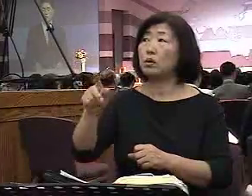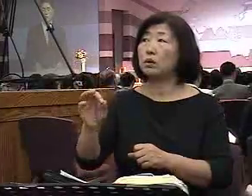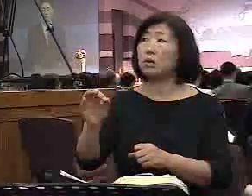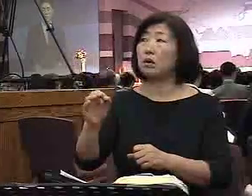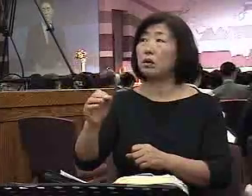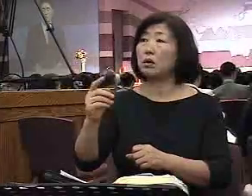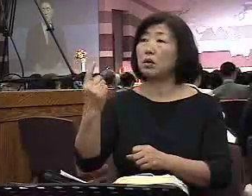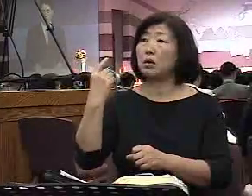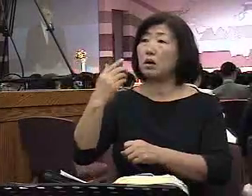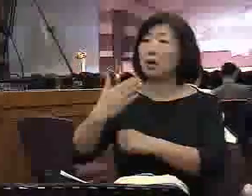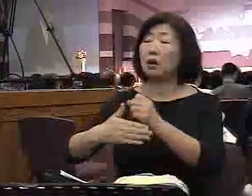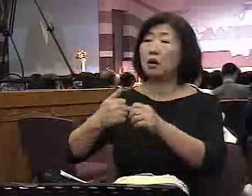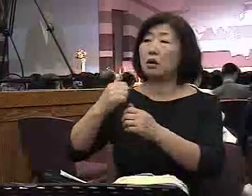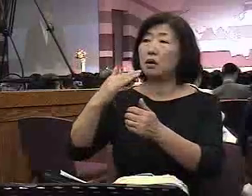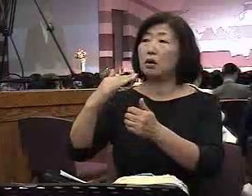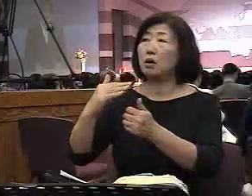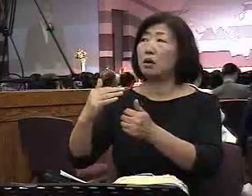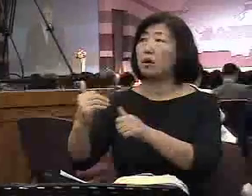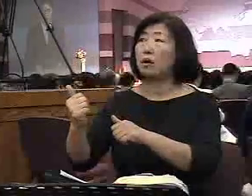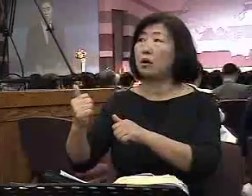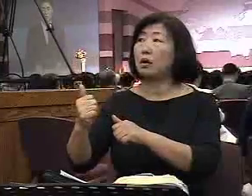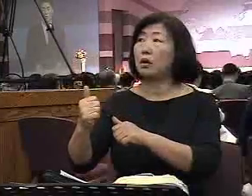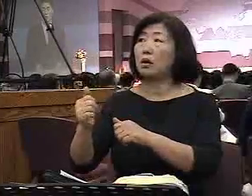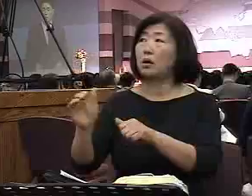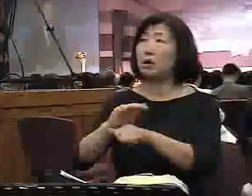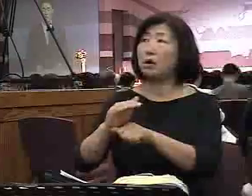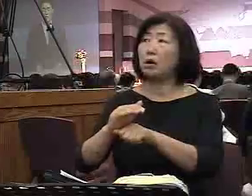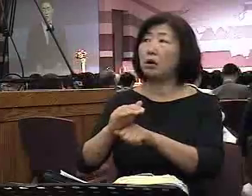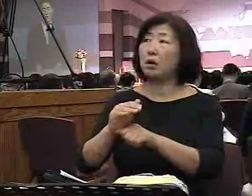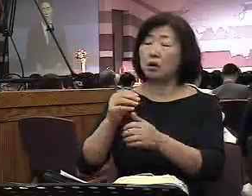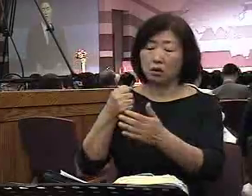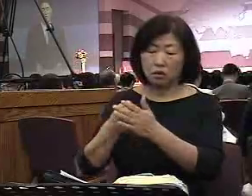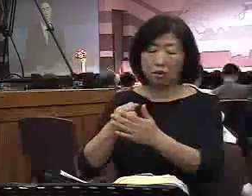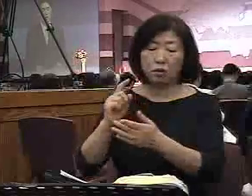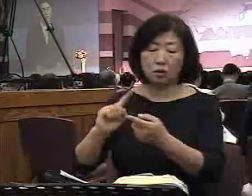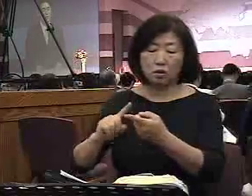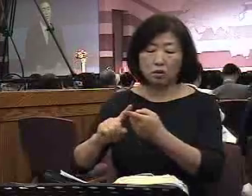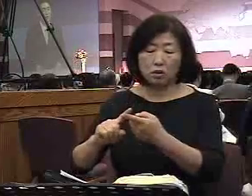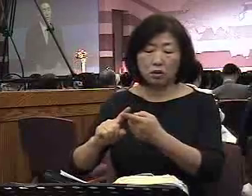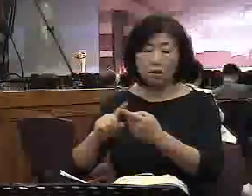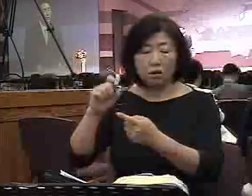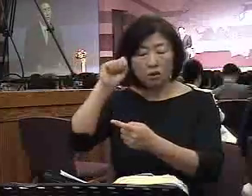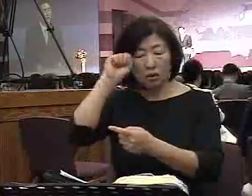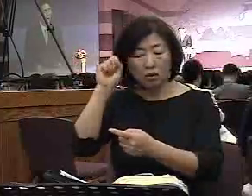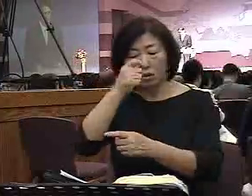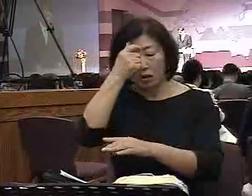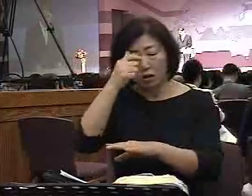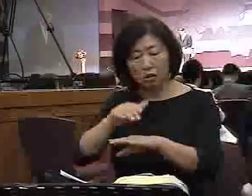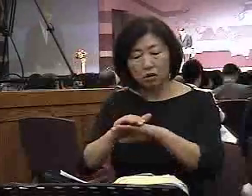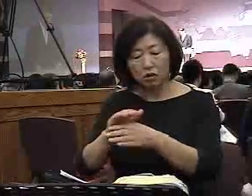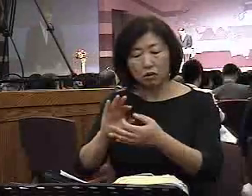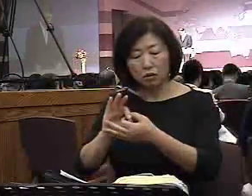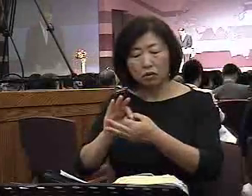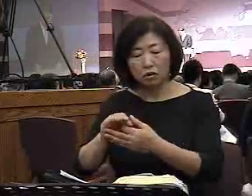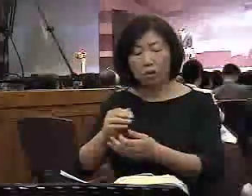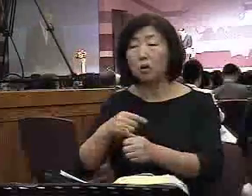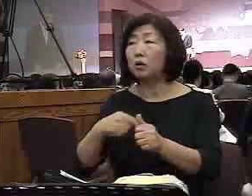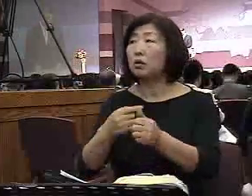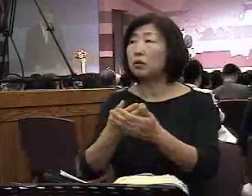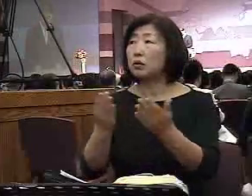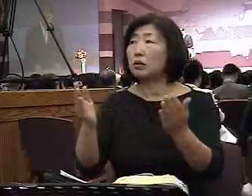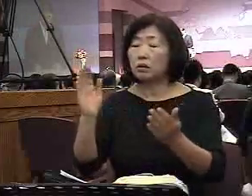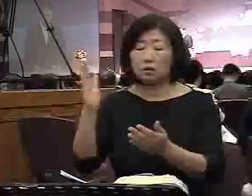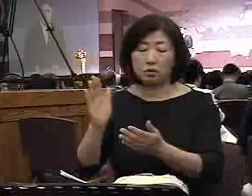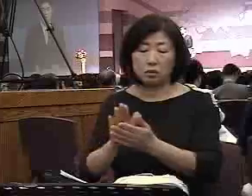부르심을 받으셨습니다. 장례 절차는 저희가 정해지는 대로 주중에 새벽 예배를 통해서 여러분들에게